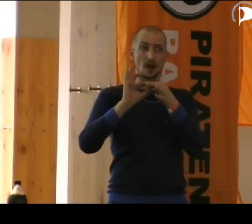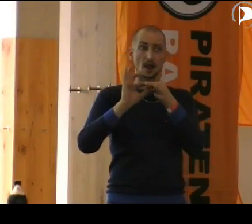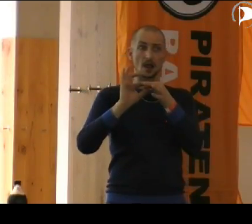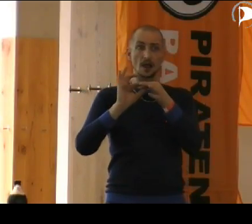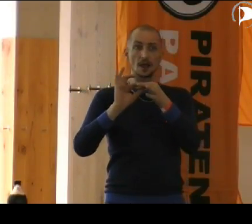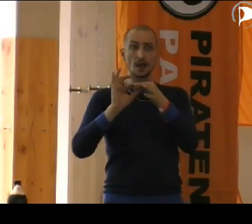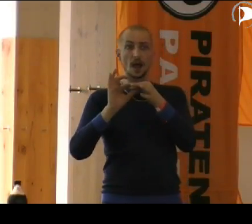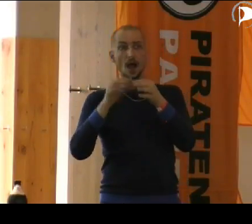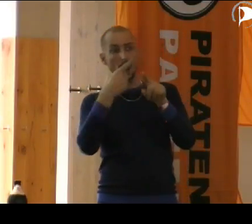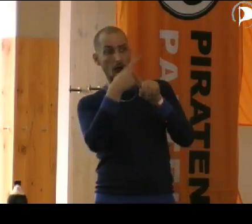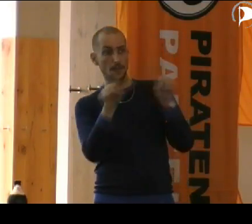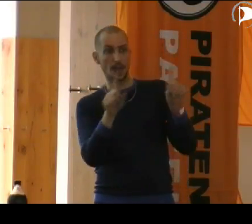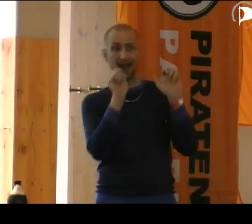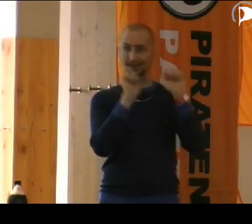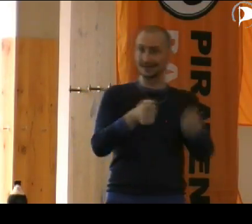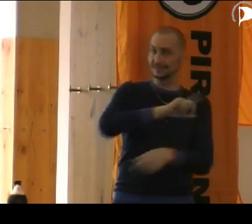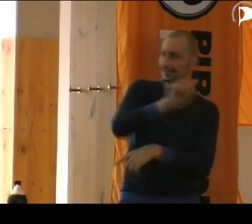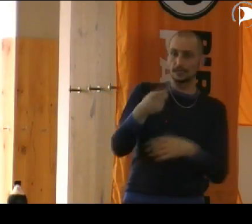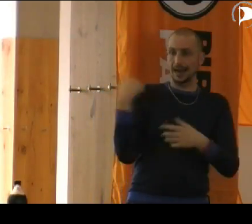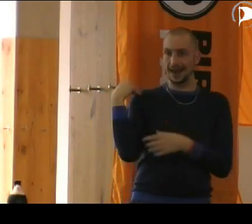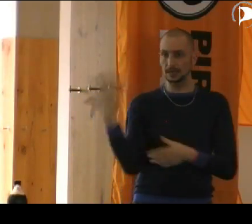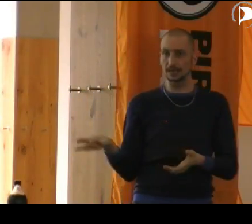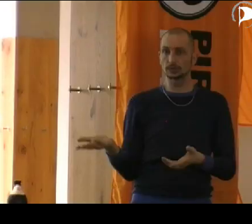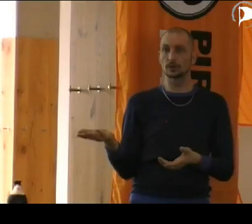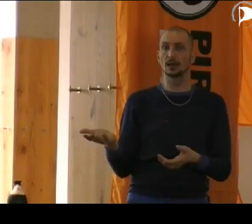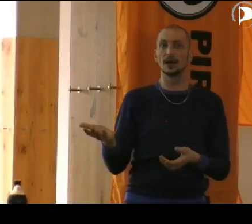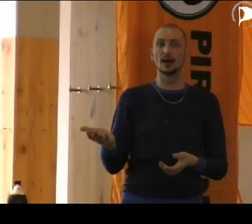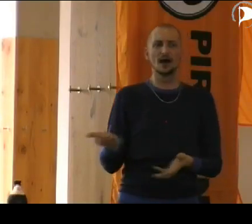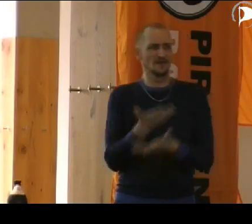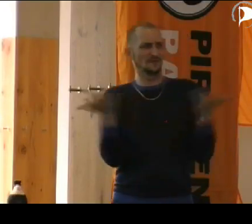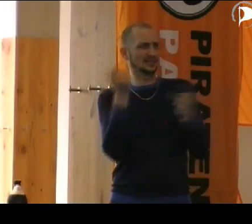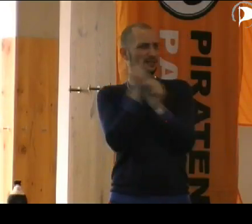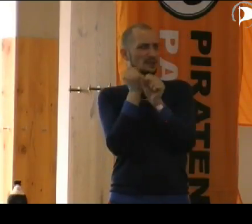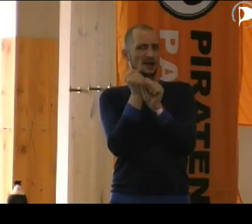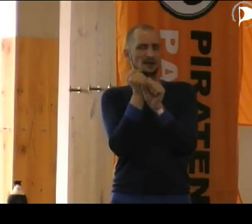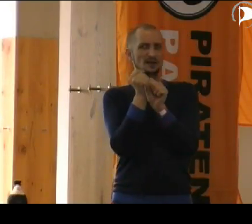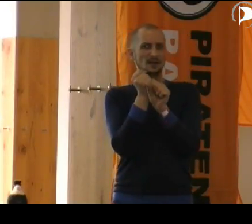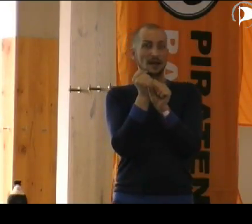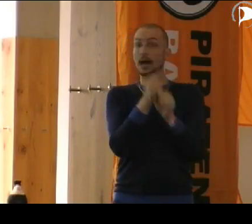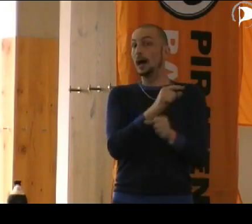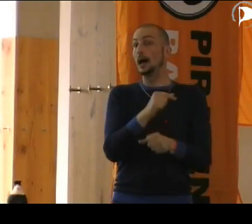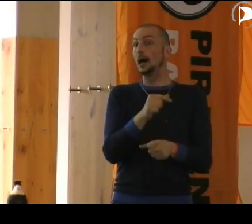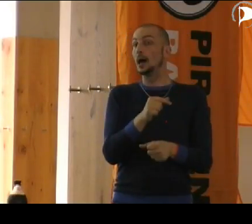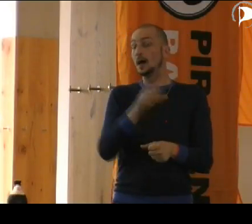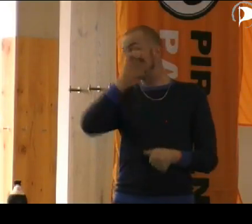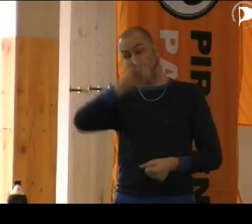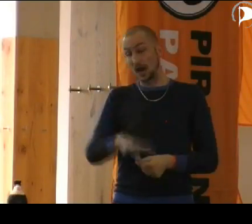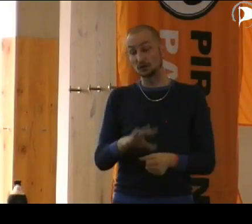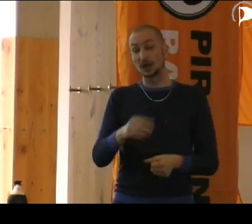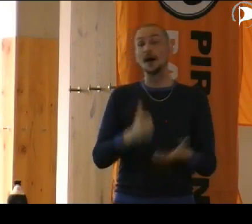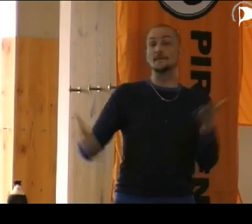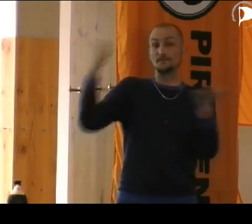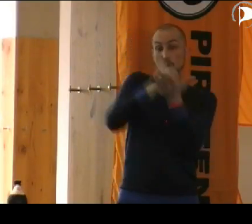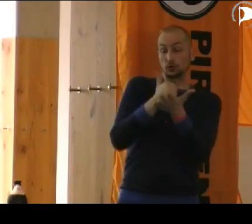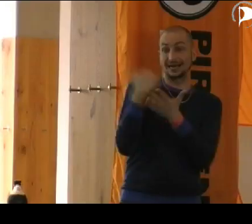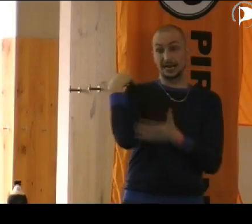gegenantrag haben also nicht so dass und wir haben tatsächlich dort wir haben irgendwas gemacht was absolut tätig ist wir haben einen vorstand